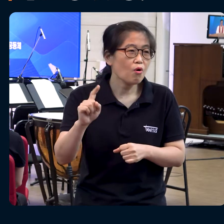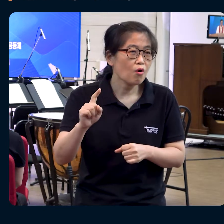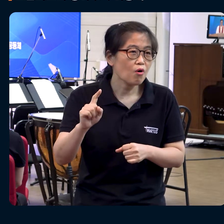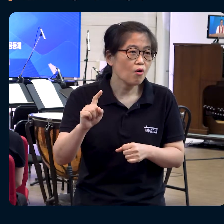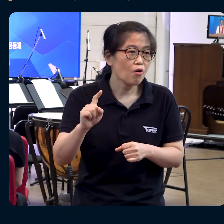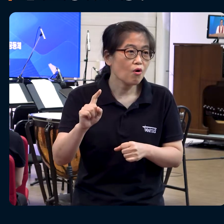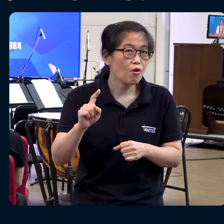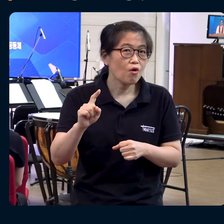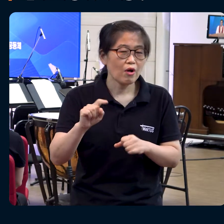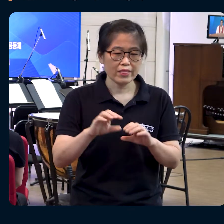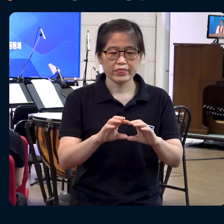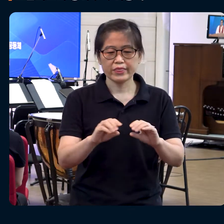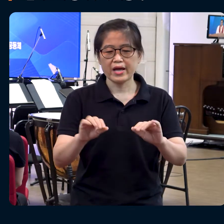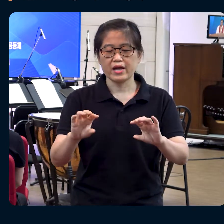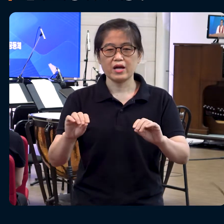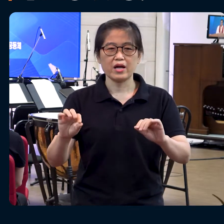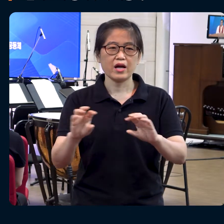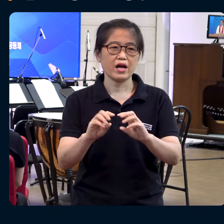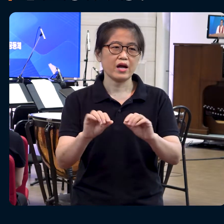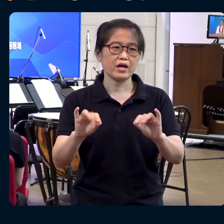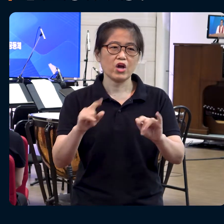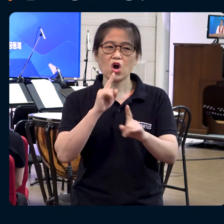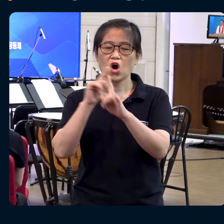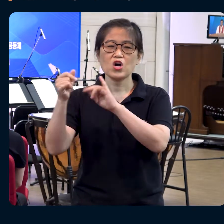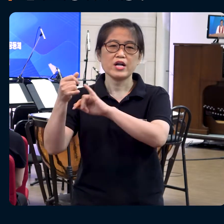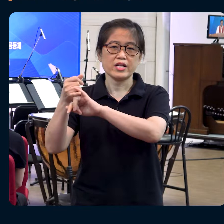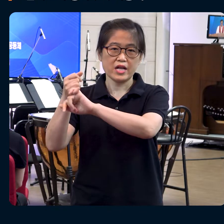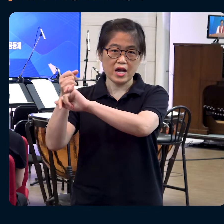바로 땅의 언약이었습니다.